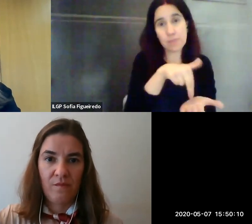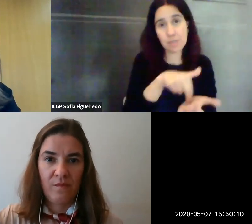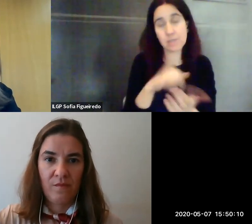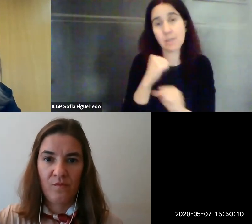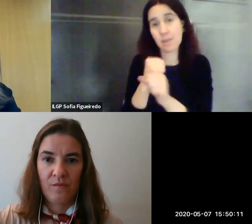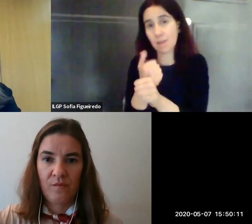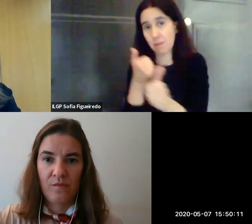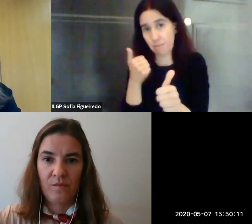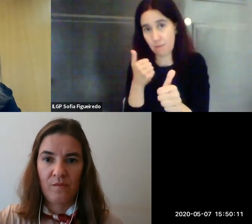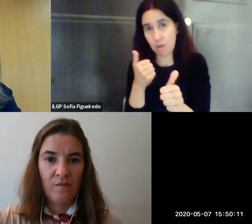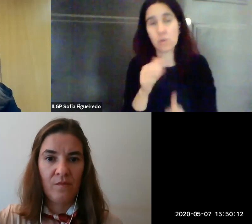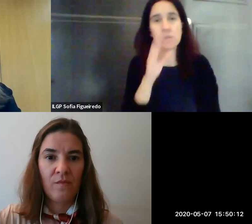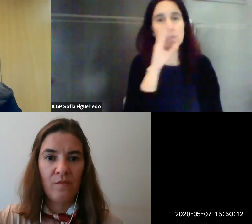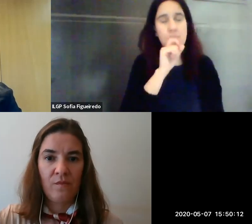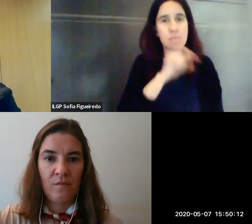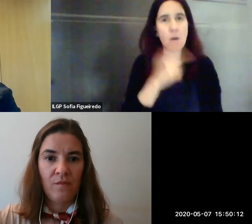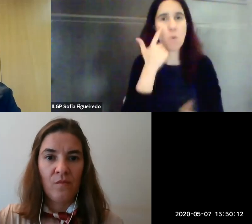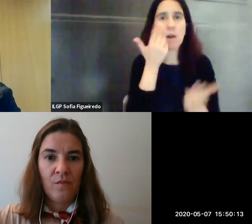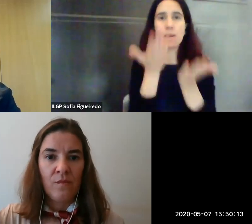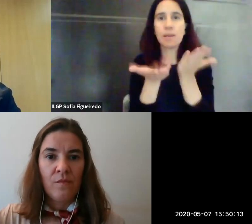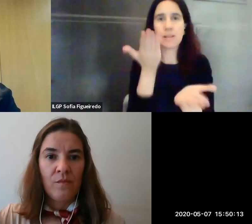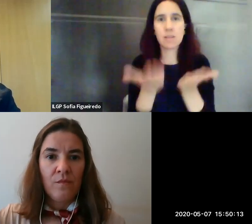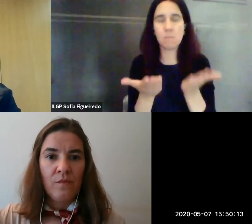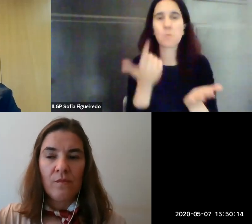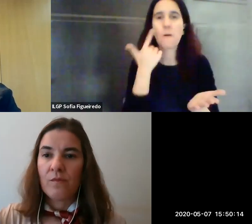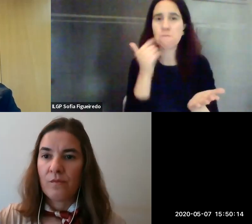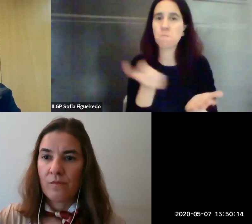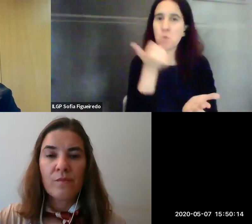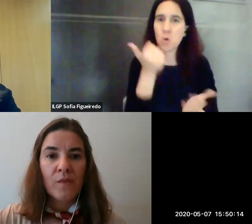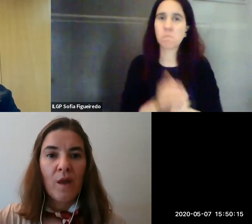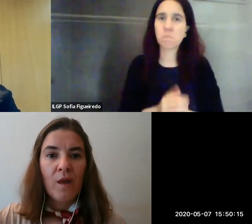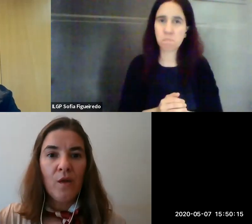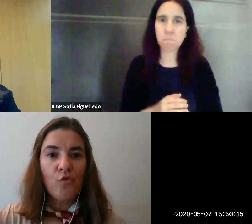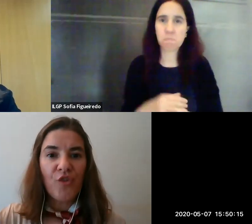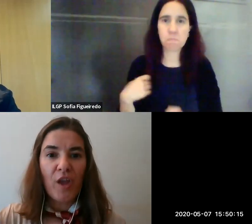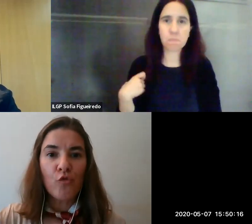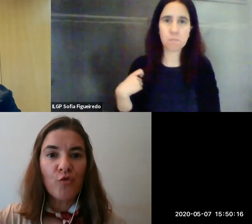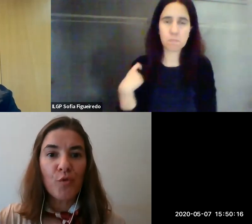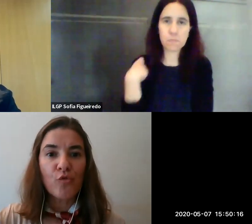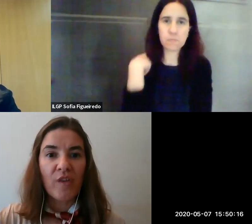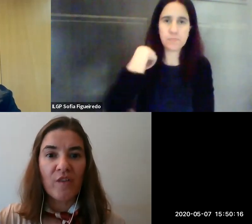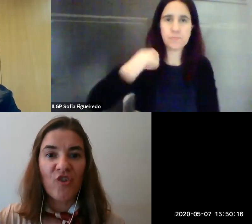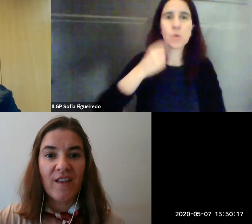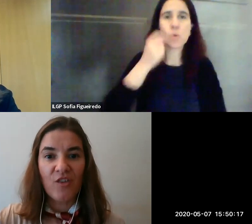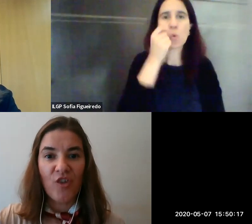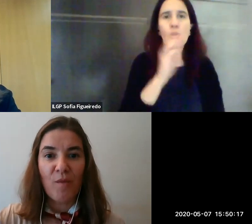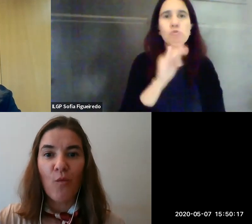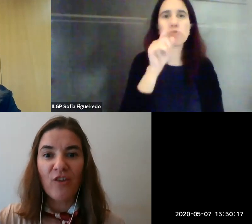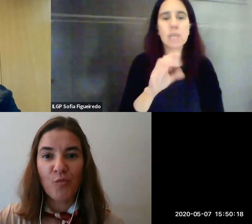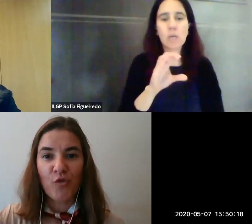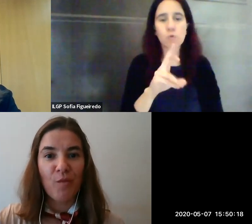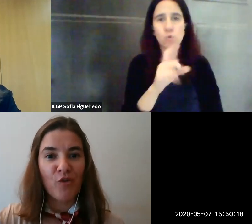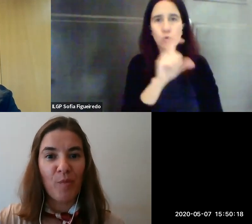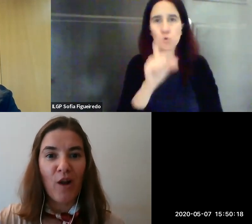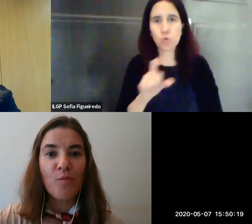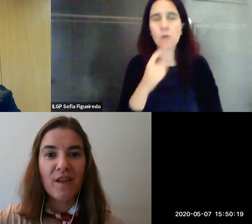teletrabalho. Se conseguirmos chegar aqui a um equilíbrio, suponho que será o melhor. O José Cruz pergunta se já existem manuais